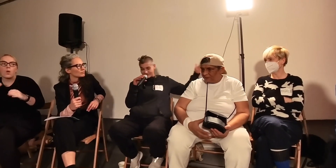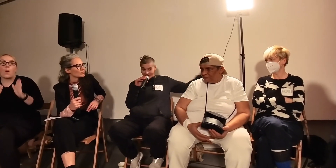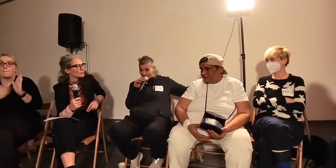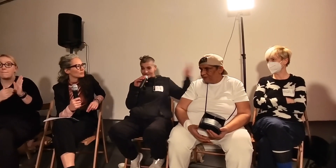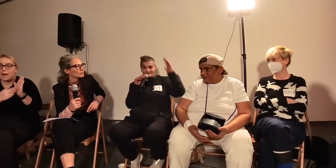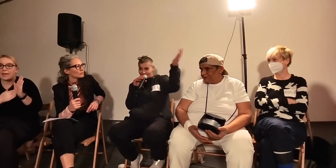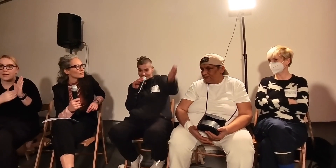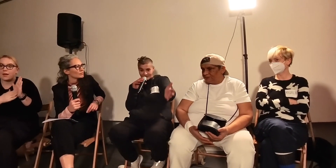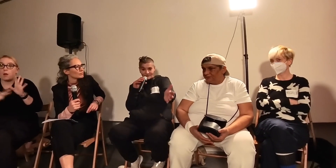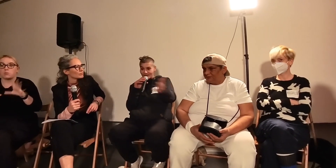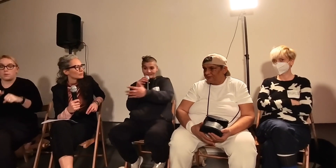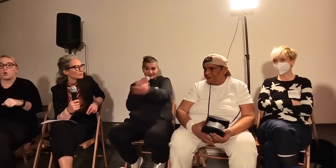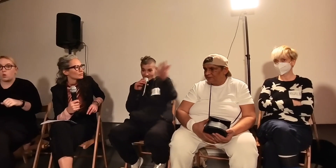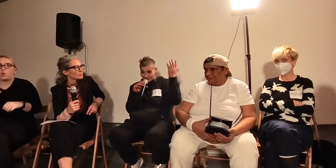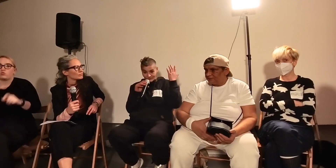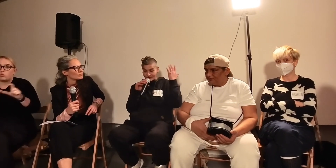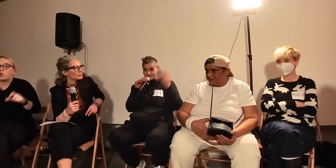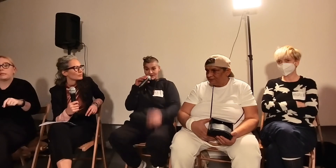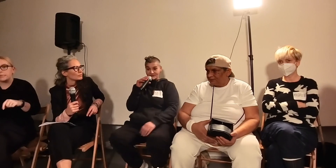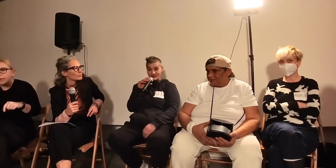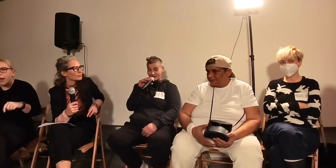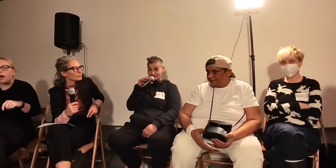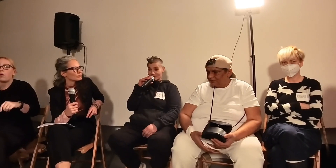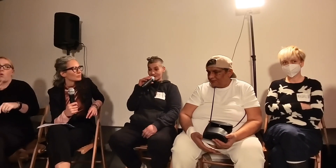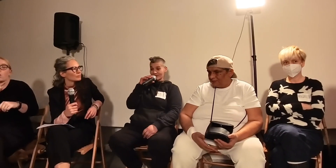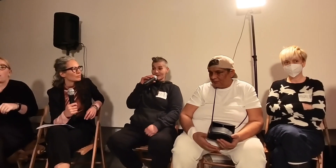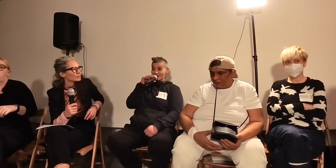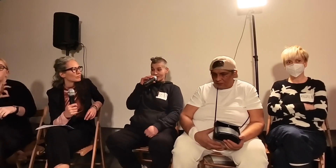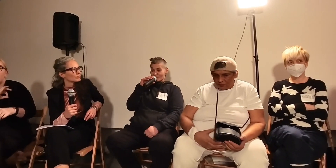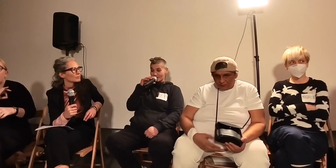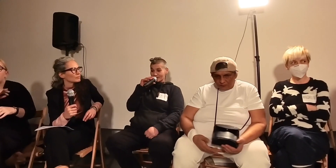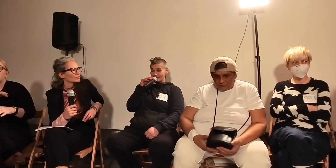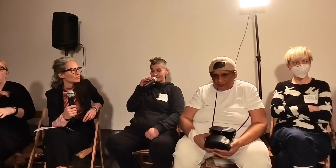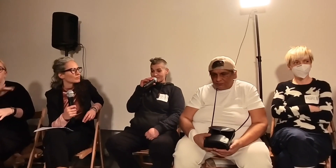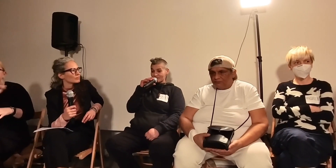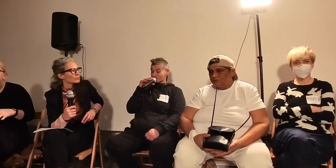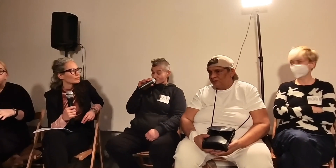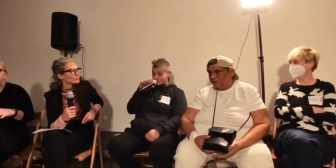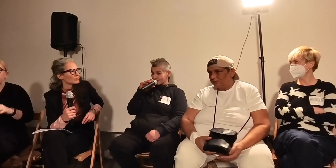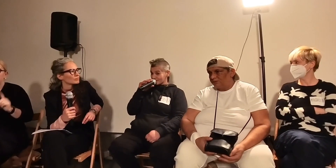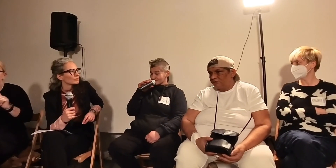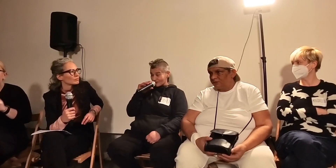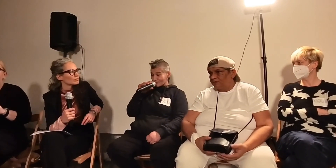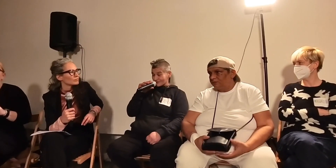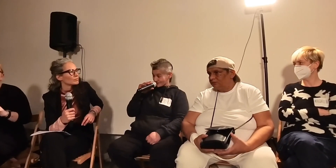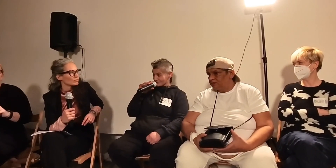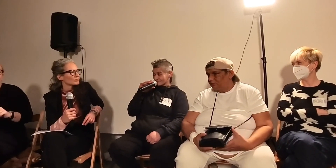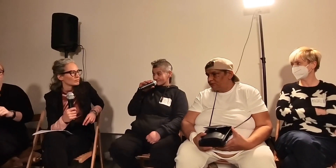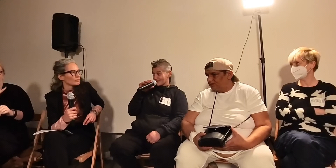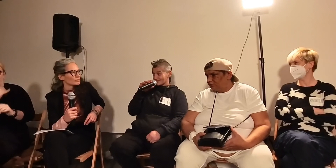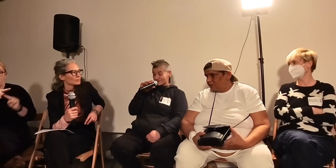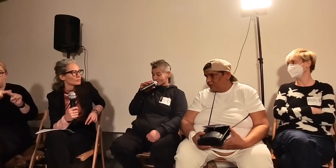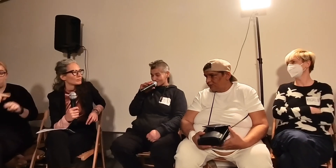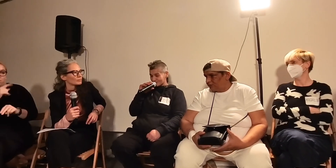podvědomě ji znají, vědějí, kdo je, má tady hromadu přátel a tak, ale předsudky jsou v